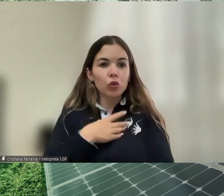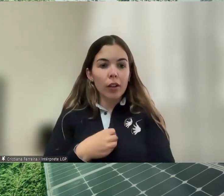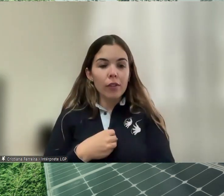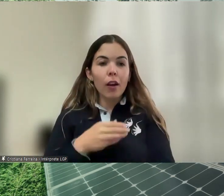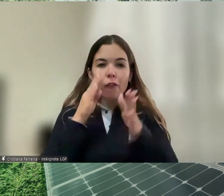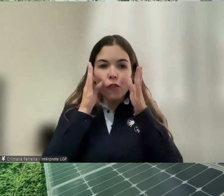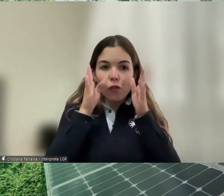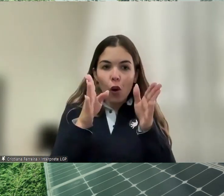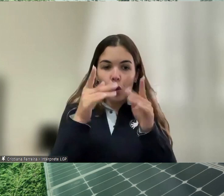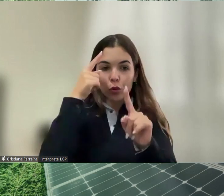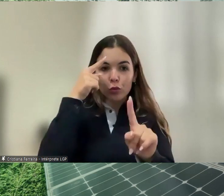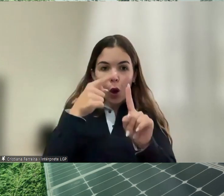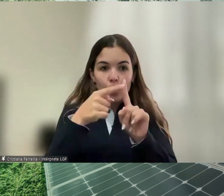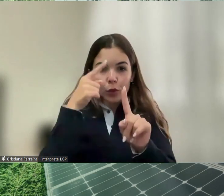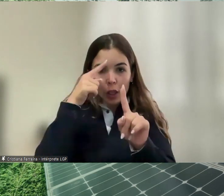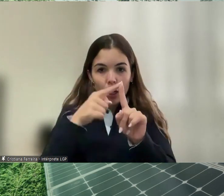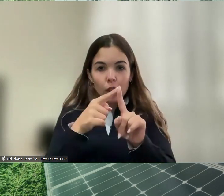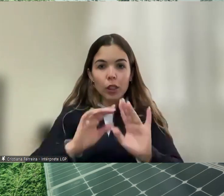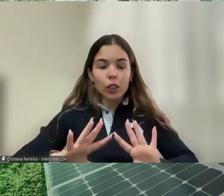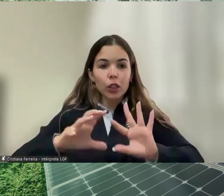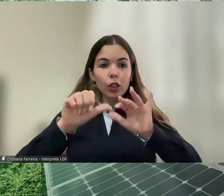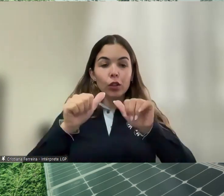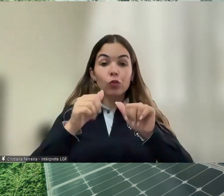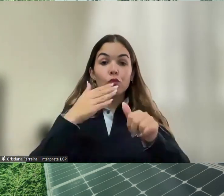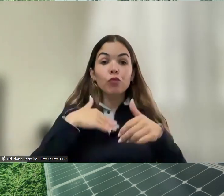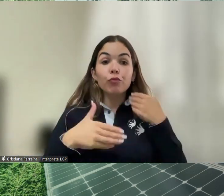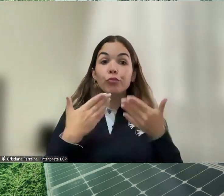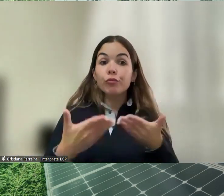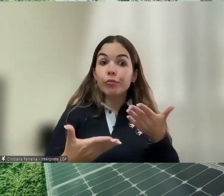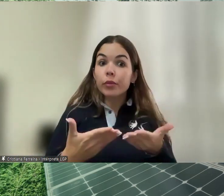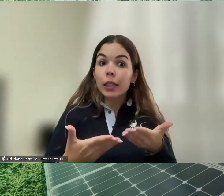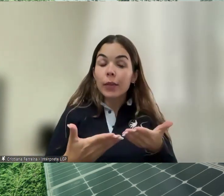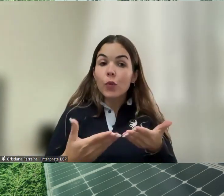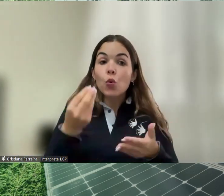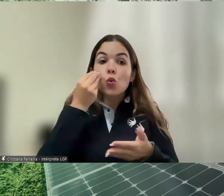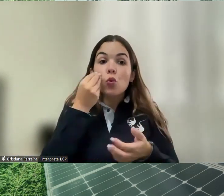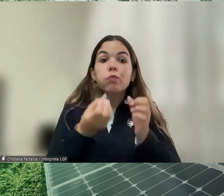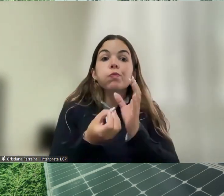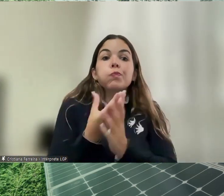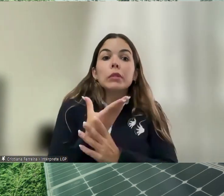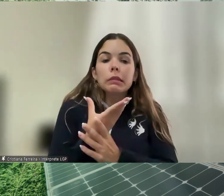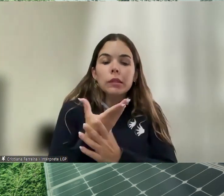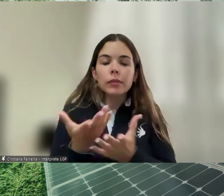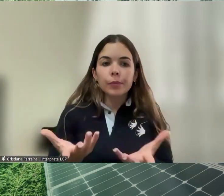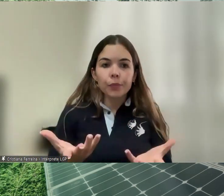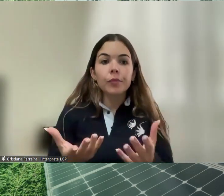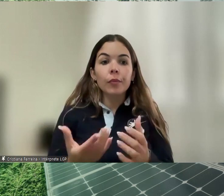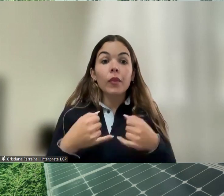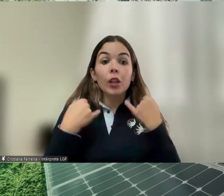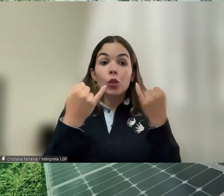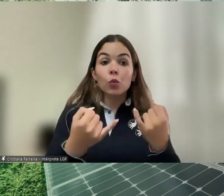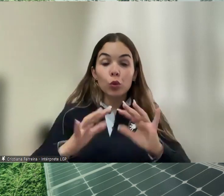focar aqui que os Objetivos de Desenvolvimento Sustentável, no fundo, foram estabelecidos após o desenvolvimento